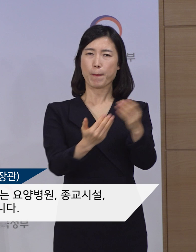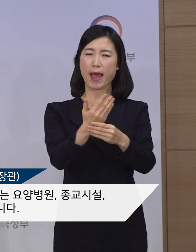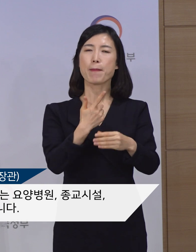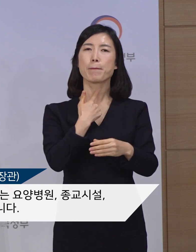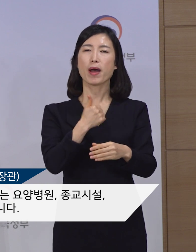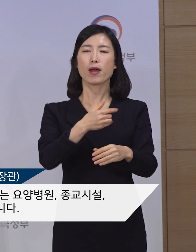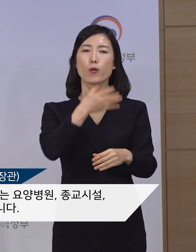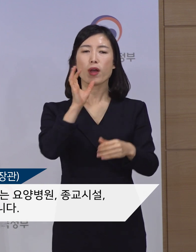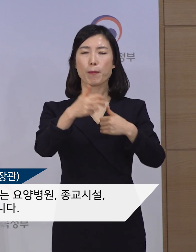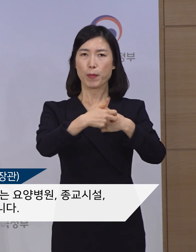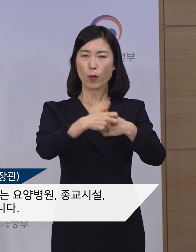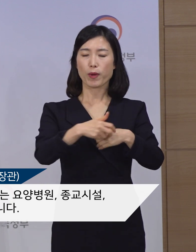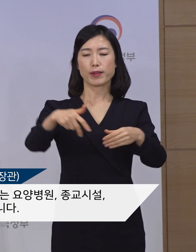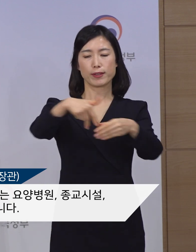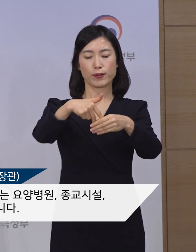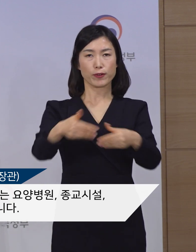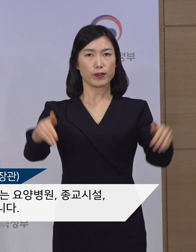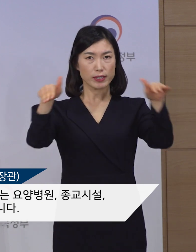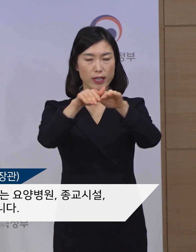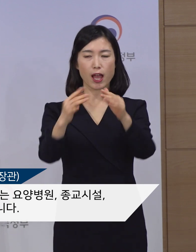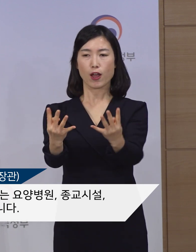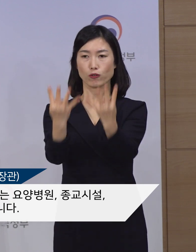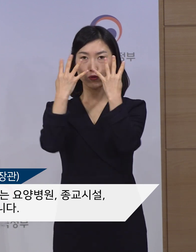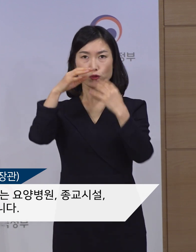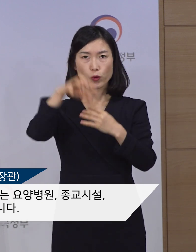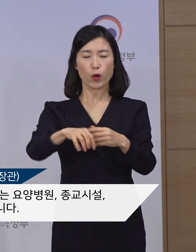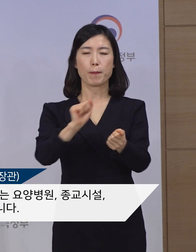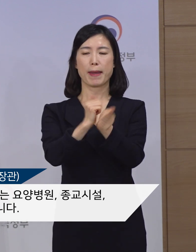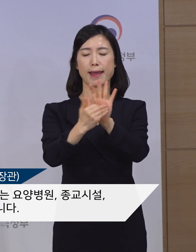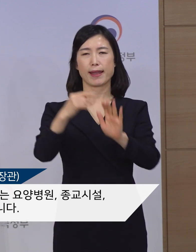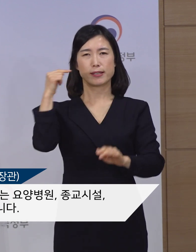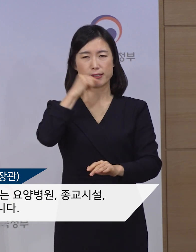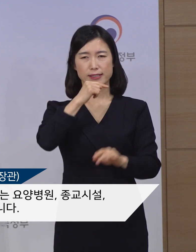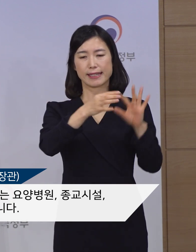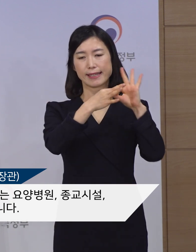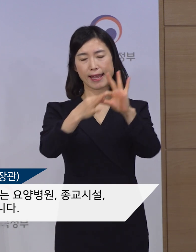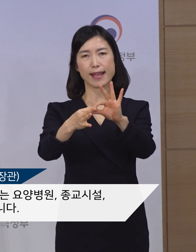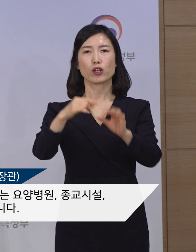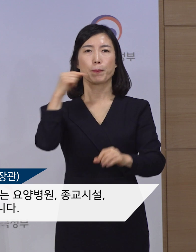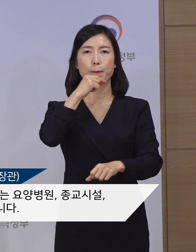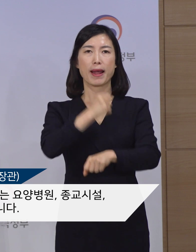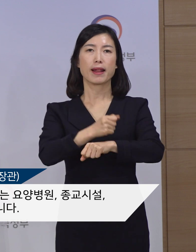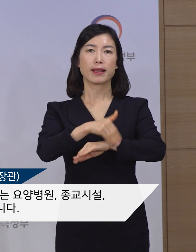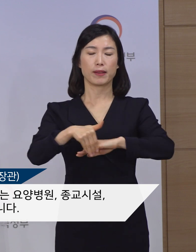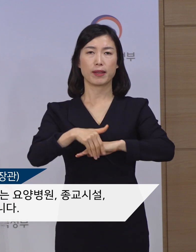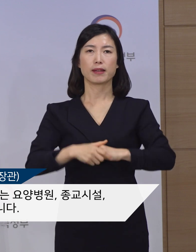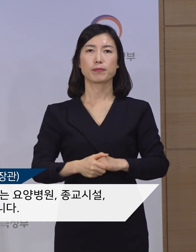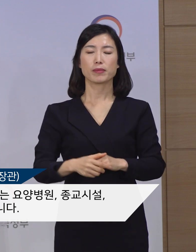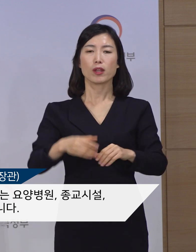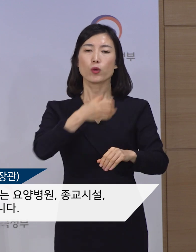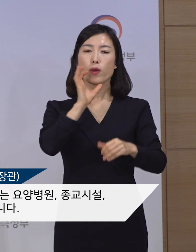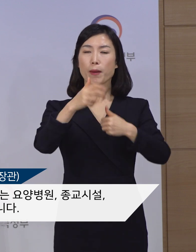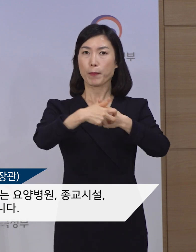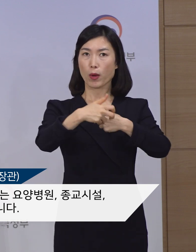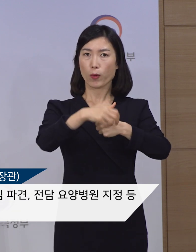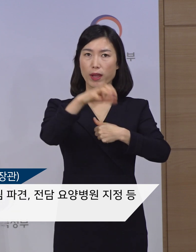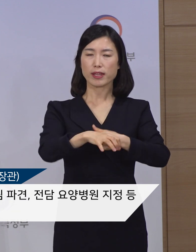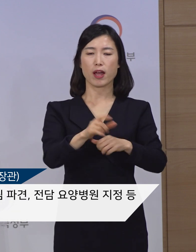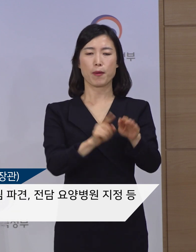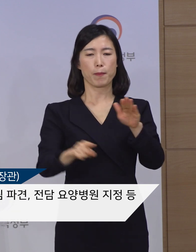감염이 집중되고 있는 요양병원, 종교시설, 구치소 등에 대한 방역관리도 계속 강화해